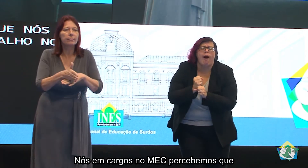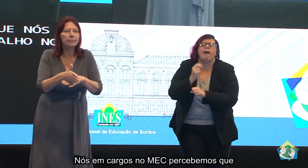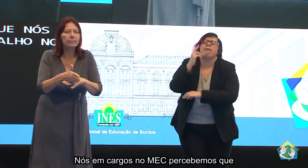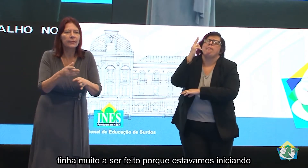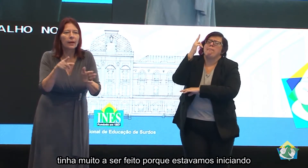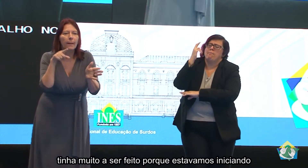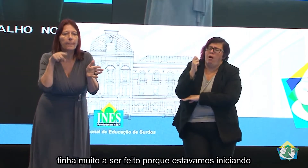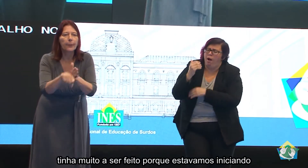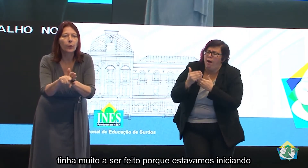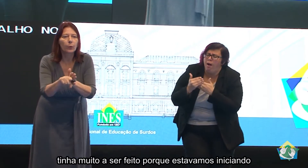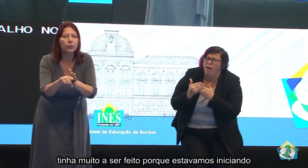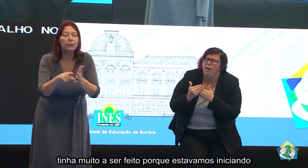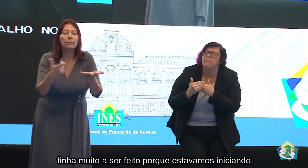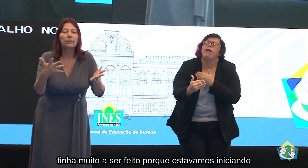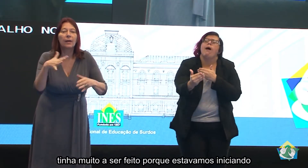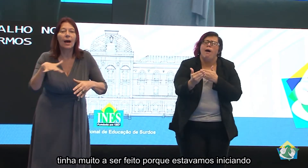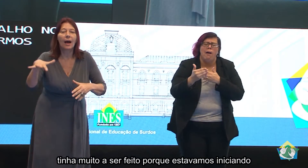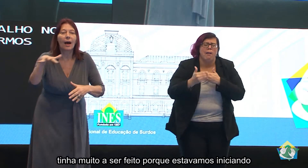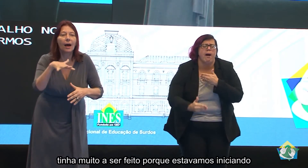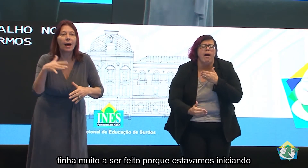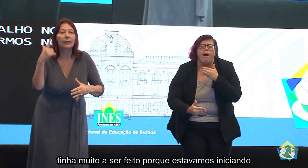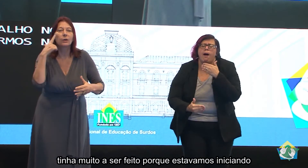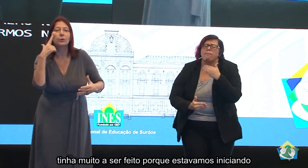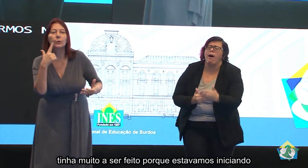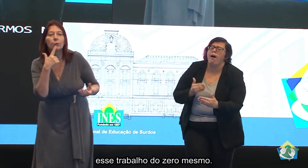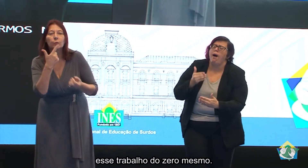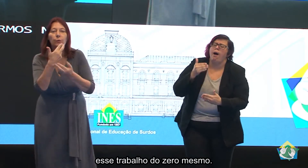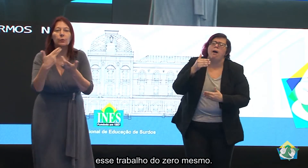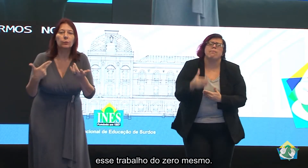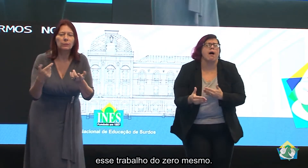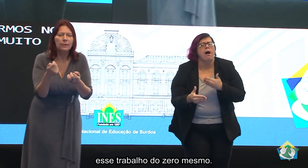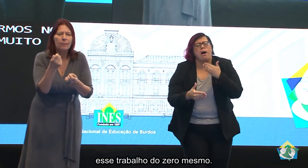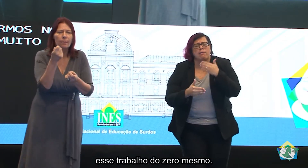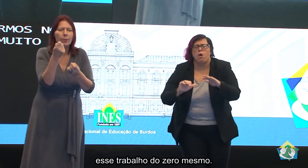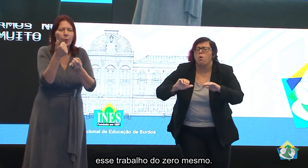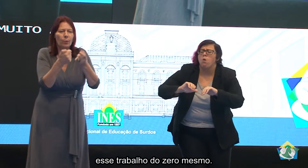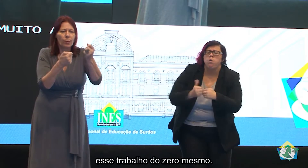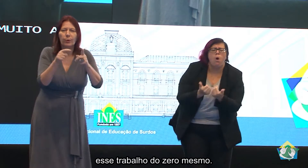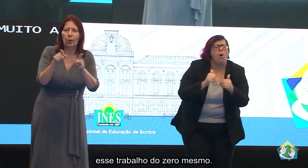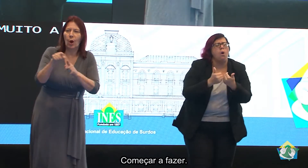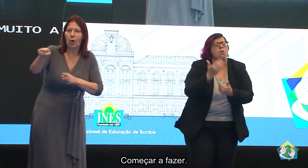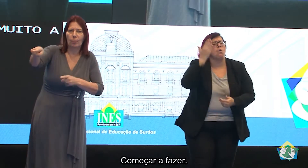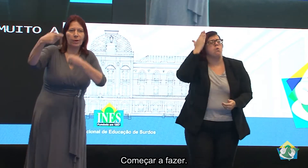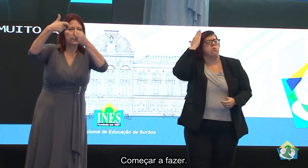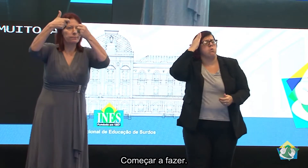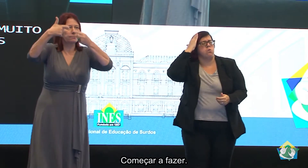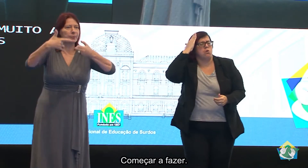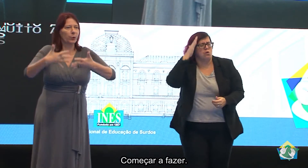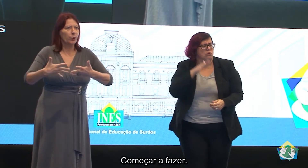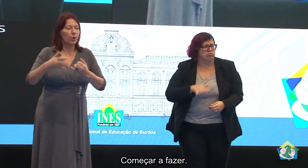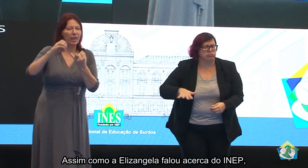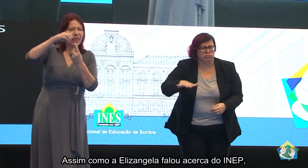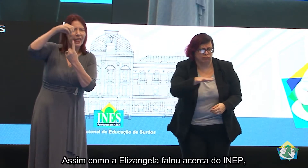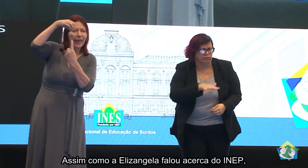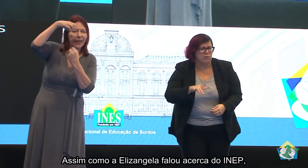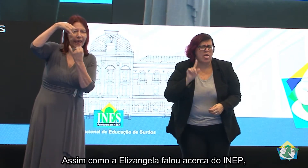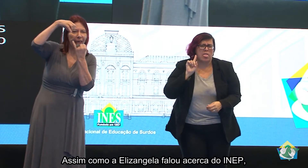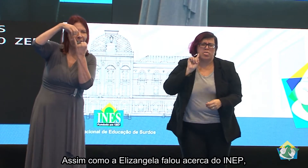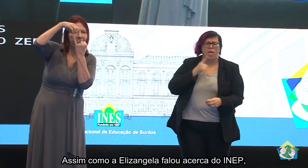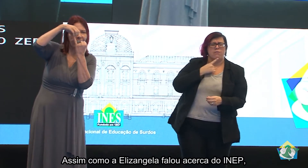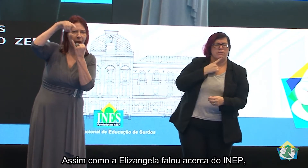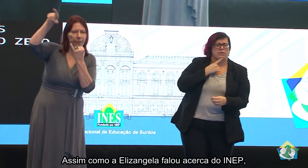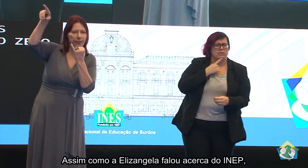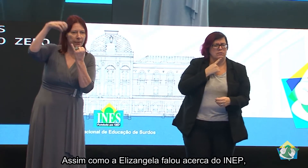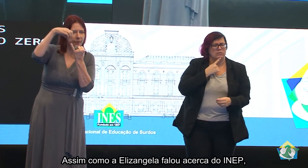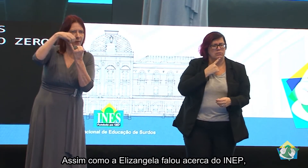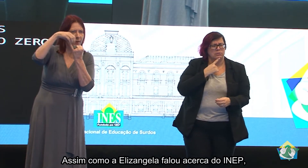percebemos que tinha muito a ser feito porque estávamos iniciando esse trabalho do zero mesmo, começar a fazer. Assim como